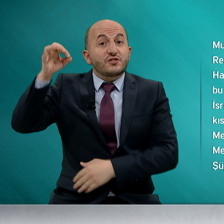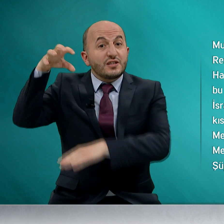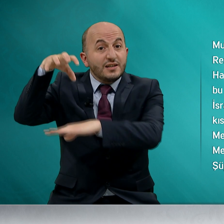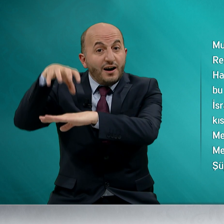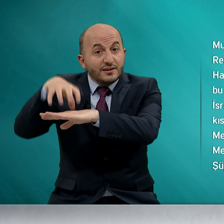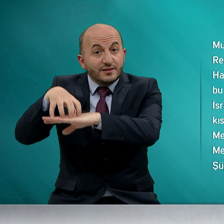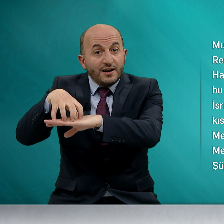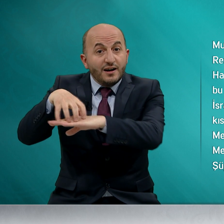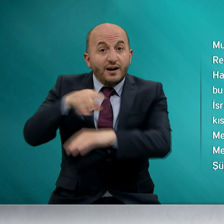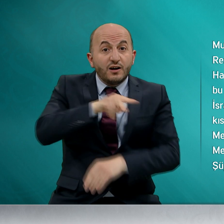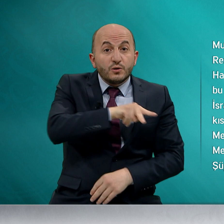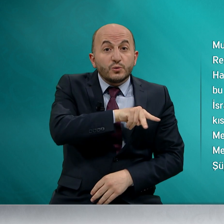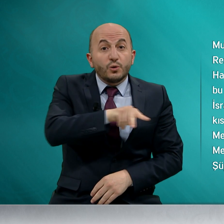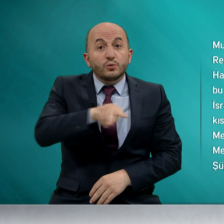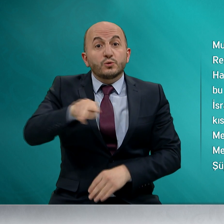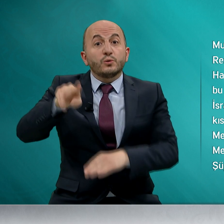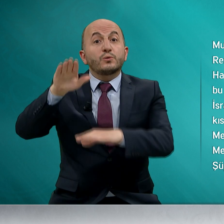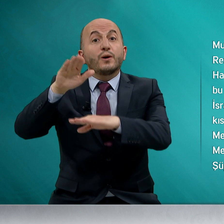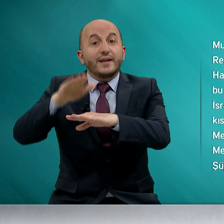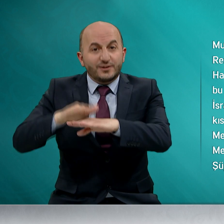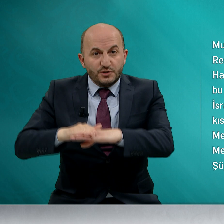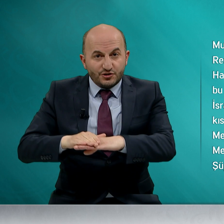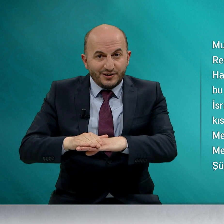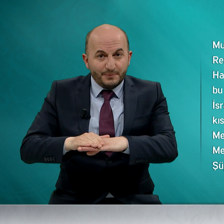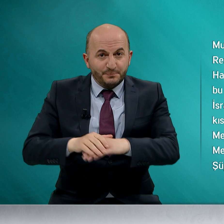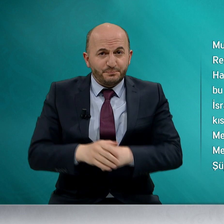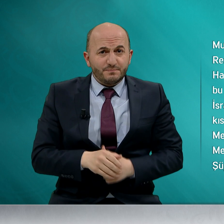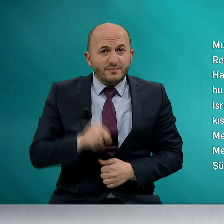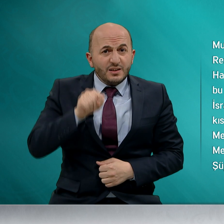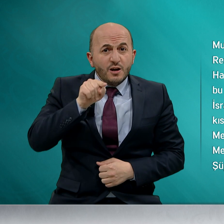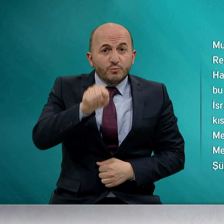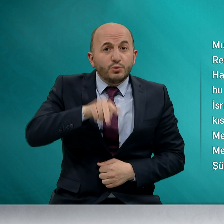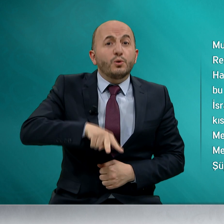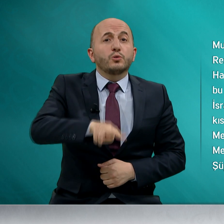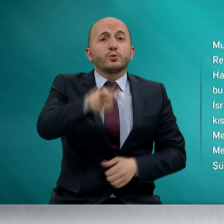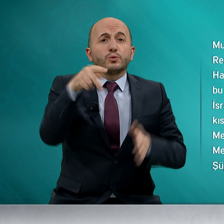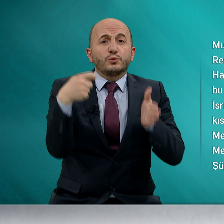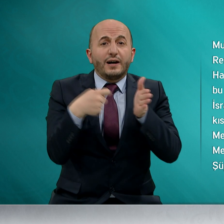Mescid-i Aksa'ya yolculuk etmişti. Bu yolculuğun adı